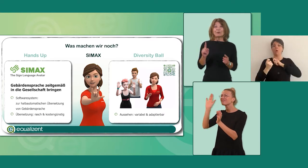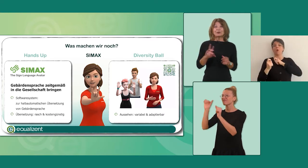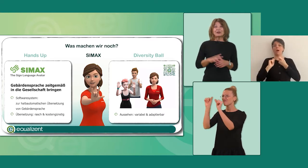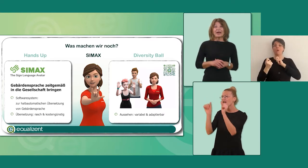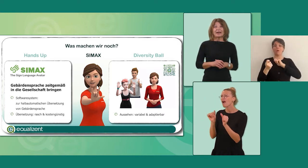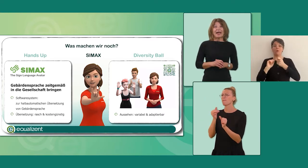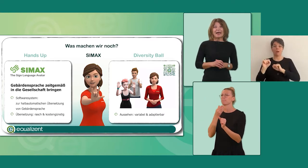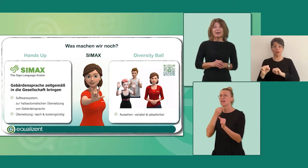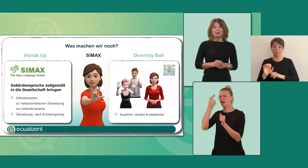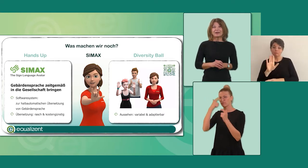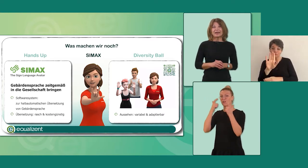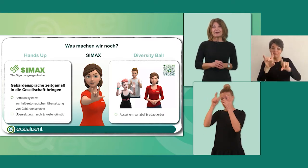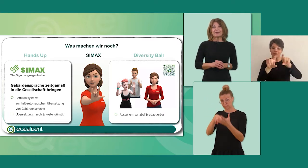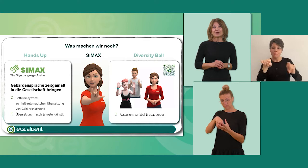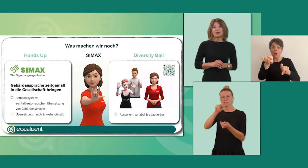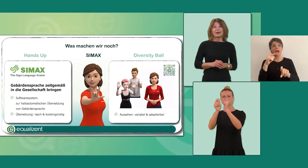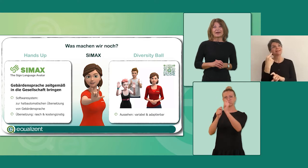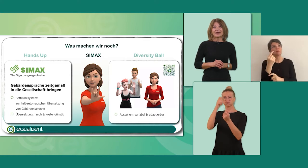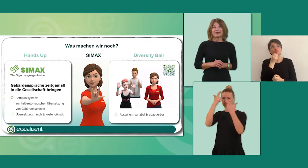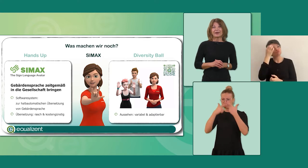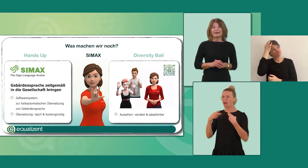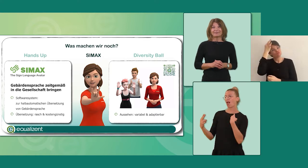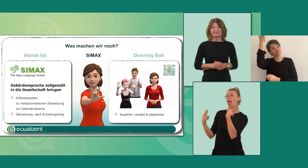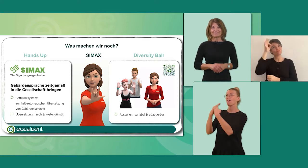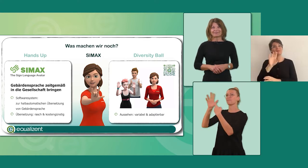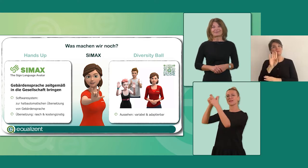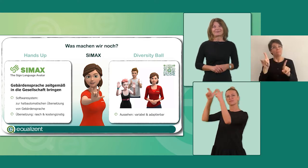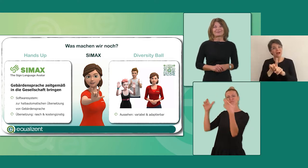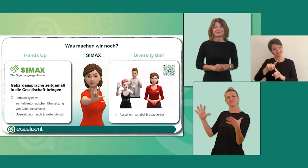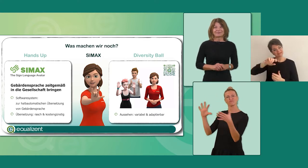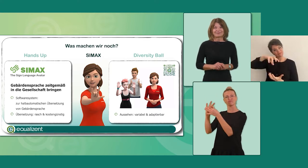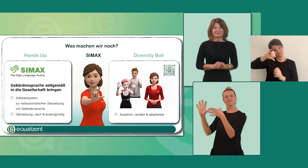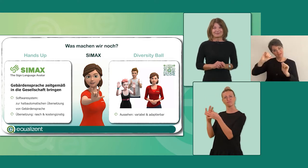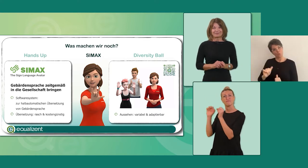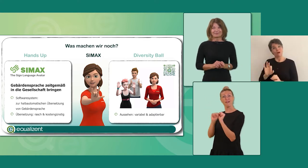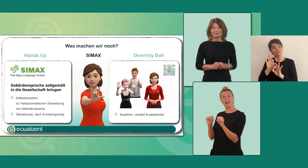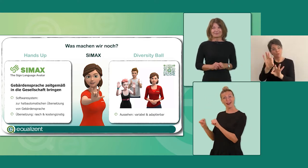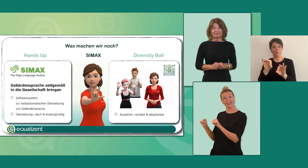Auf Wunsch kann eine eigene Unternehmensfigur kreiert werden.